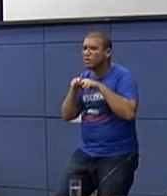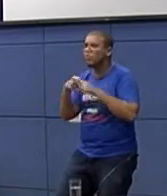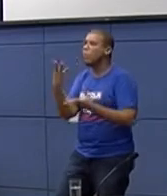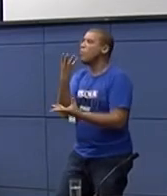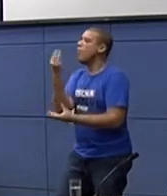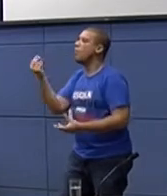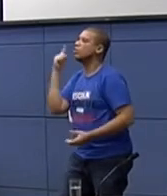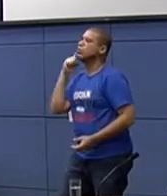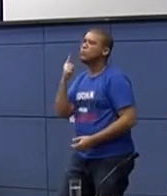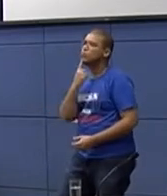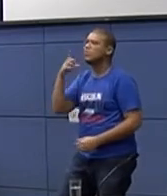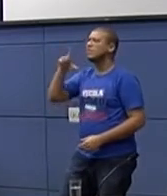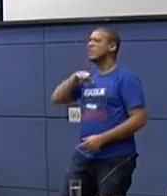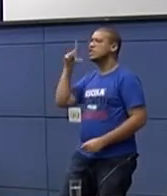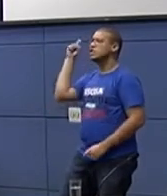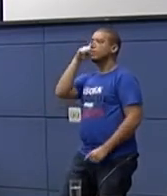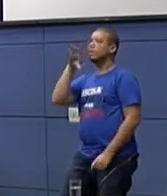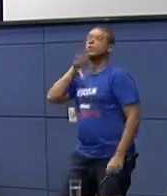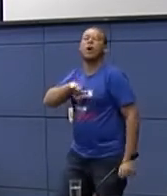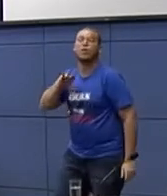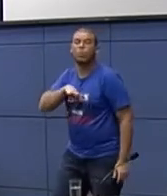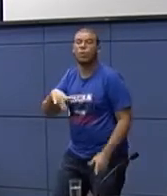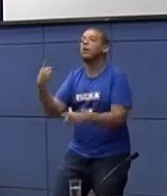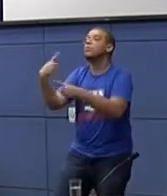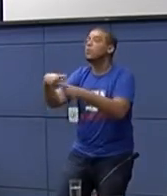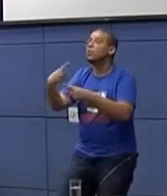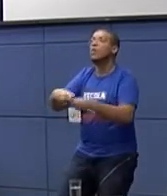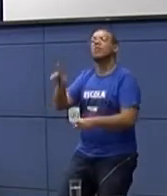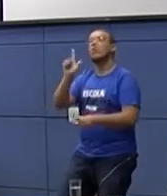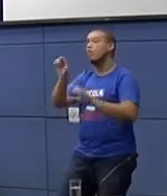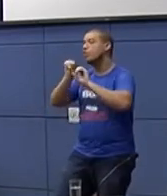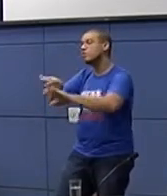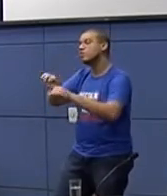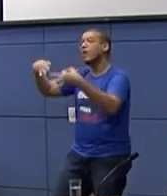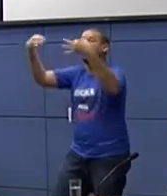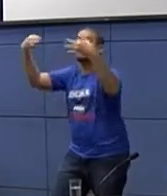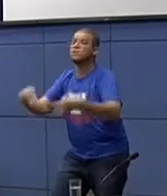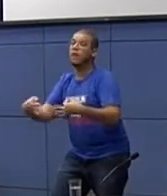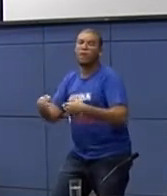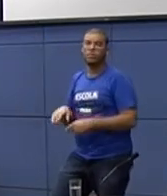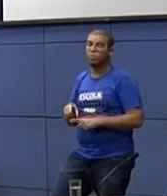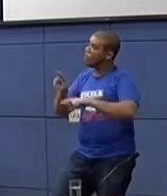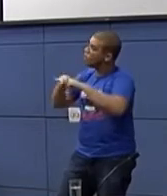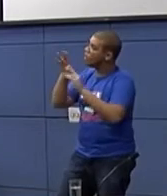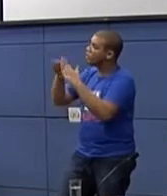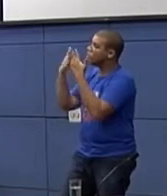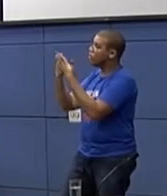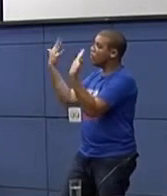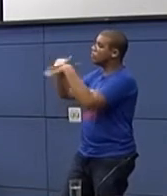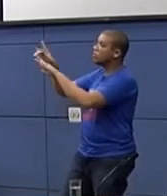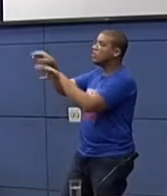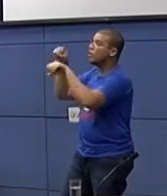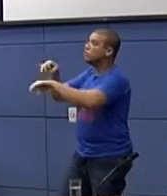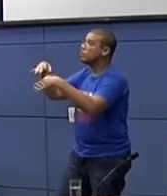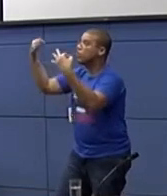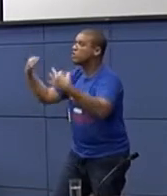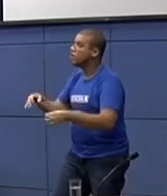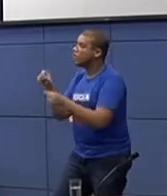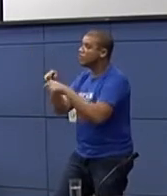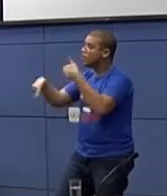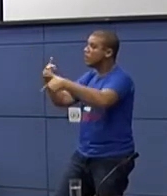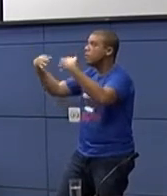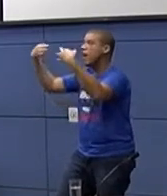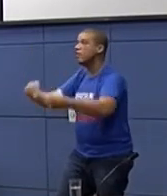explique o porquê das coisas, por que o surdo tem dificuldade no português, por que o surdo tem dificuldade, porque ele não foi ensinado corretamente. As